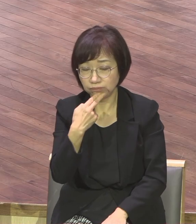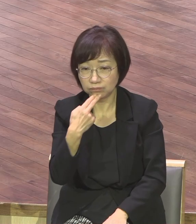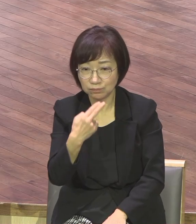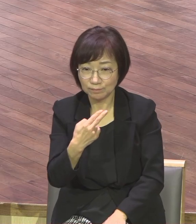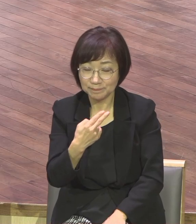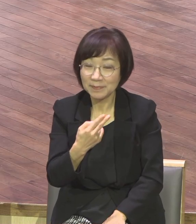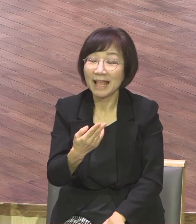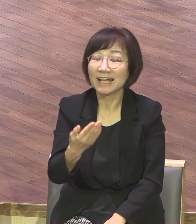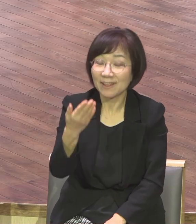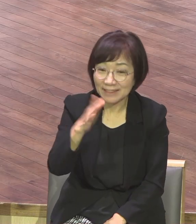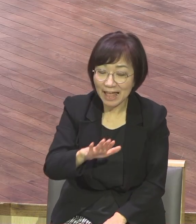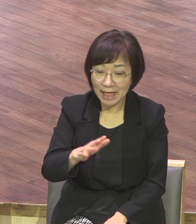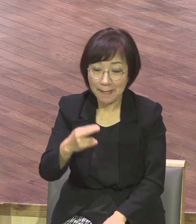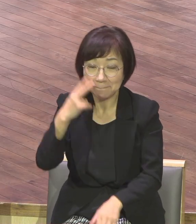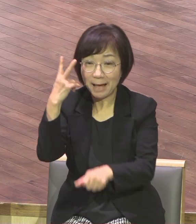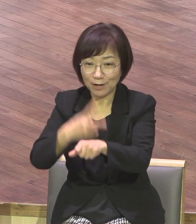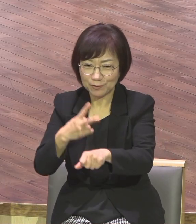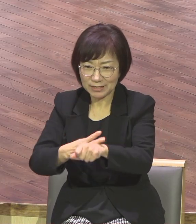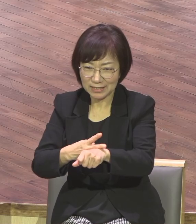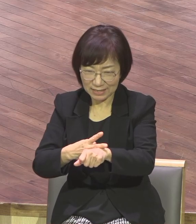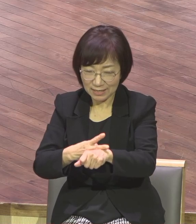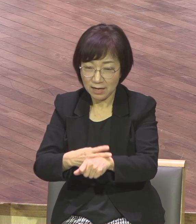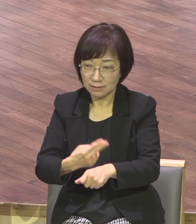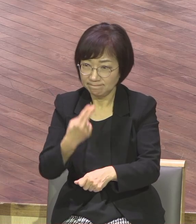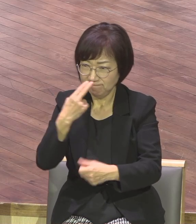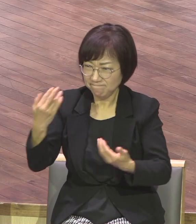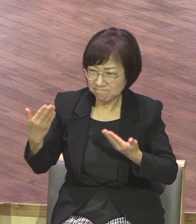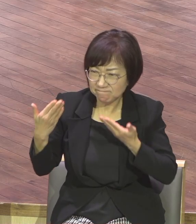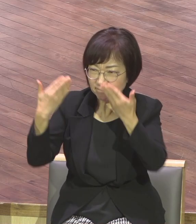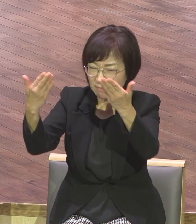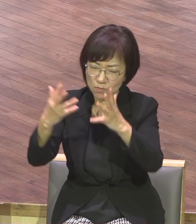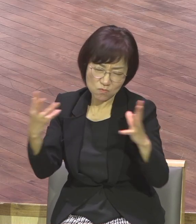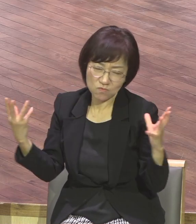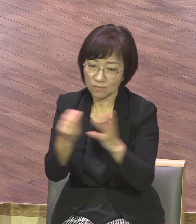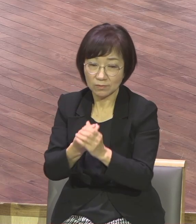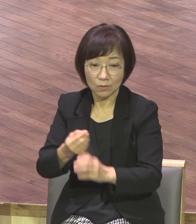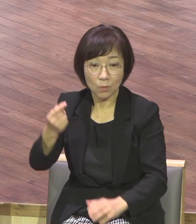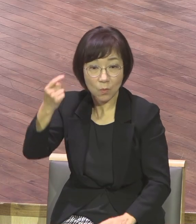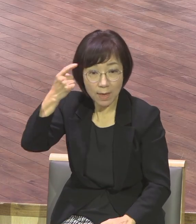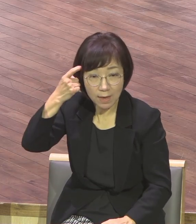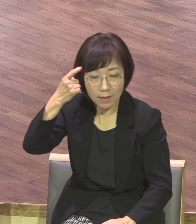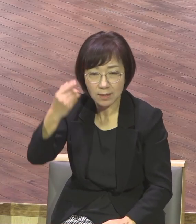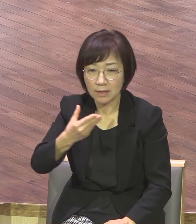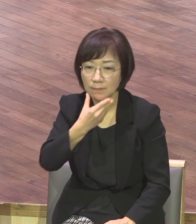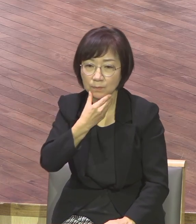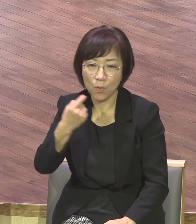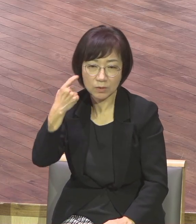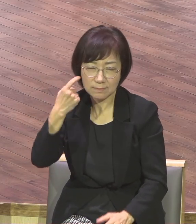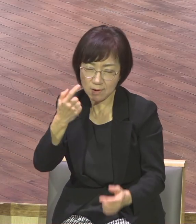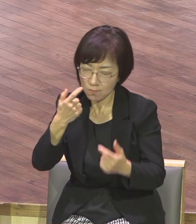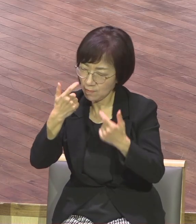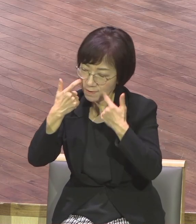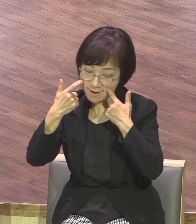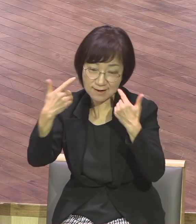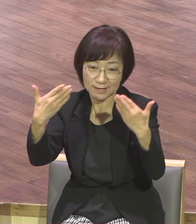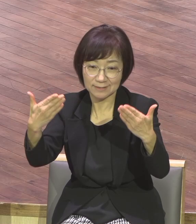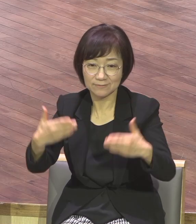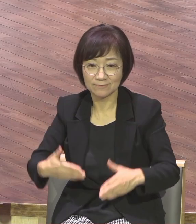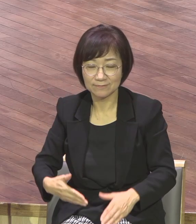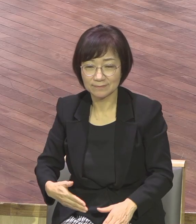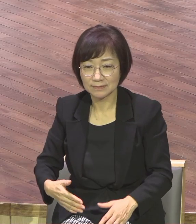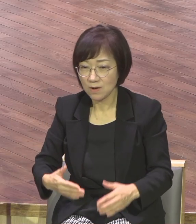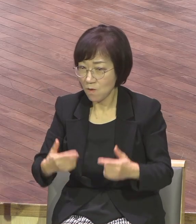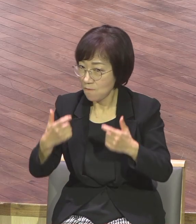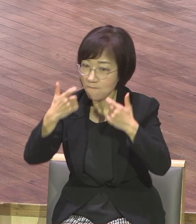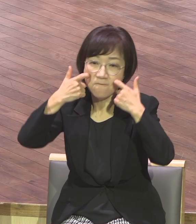바울이 끝까지 생명은 헌신할 수 있던 것은 바로 복음에 대한 확신, 이게 있었기 때문에, 그 어떤